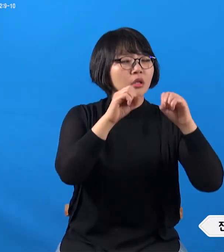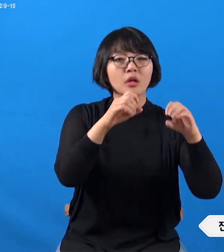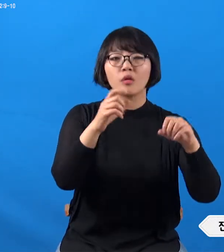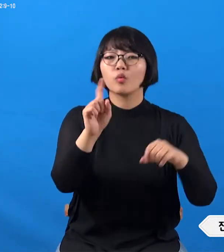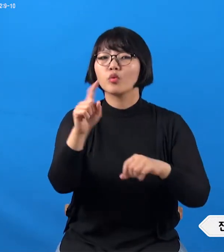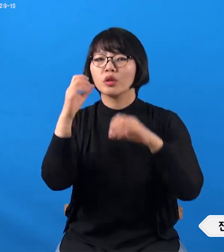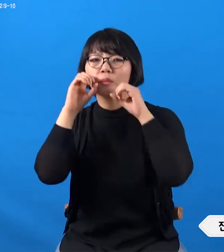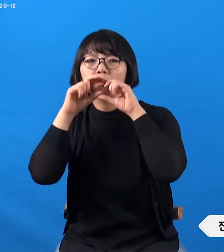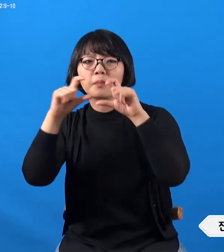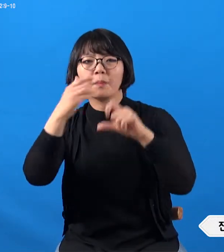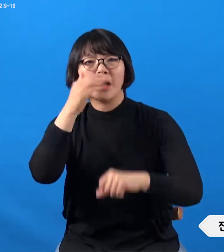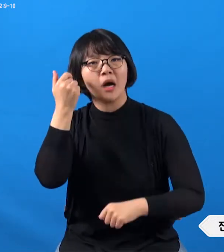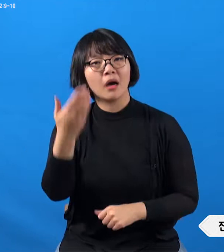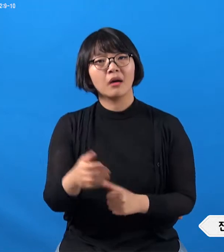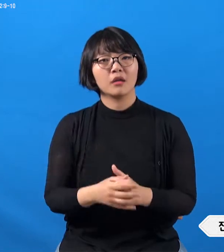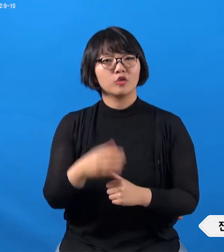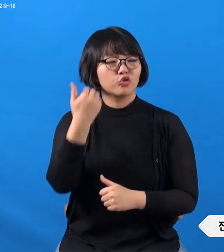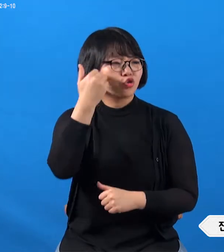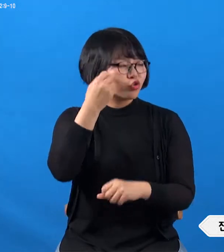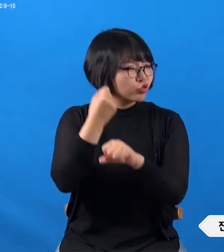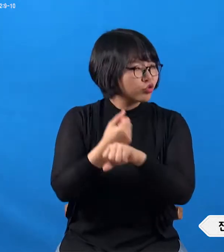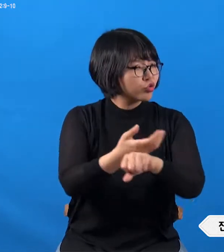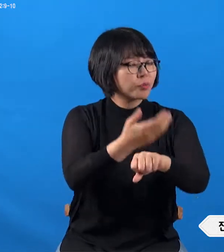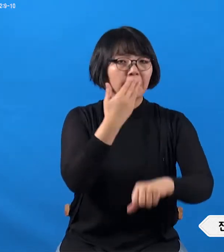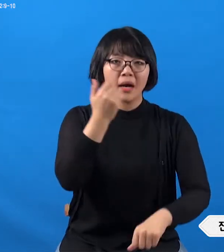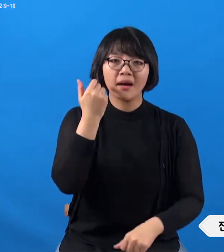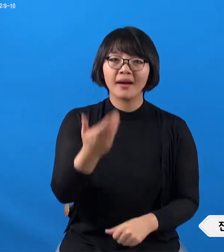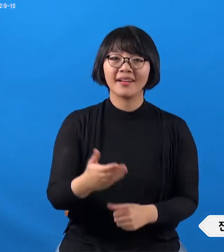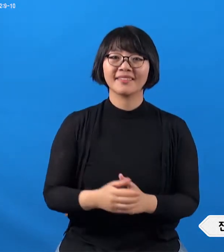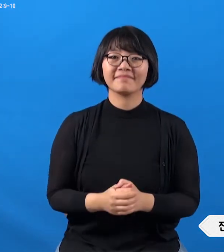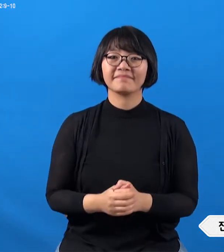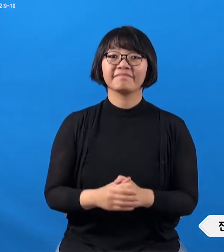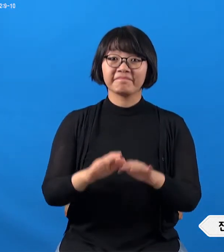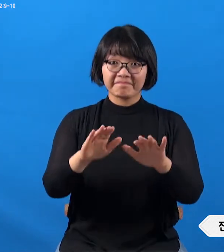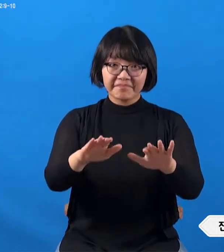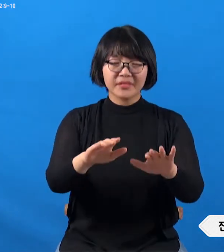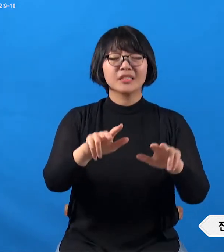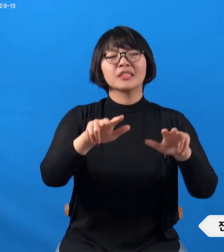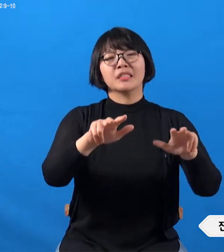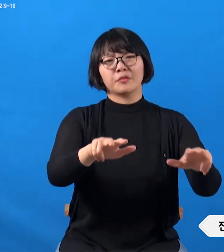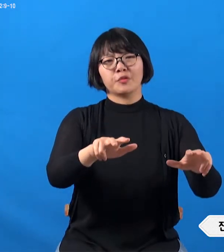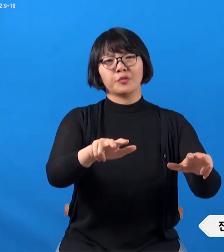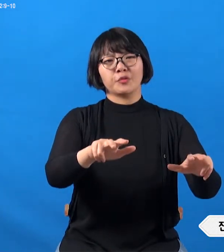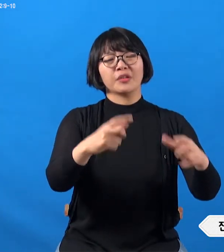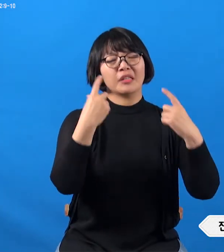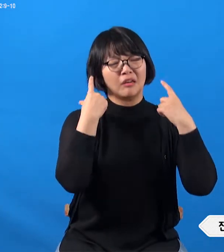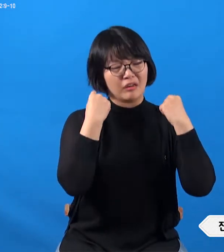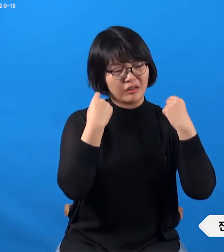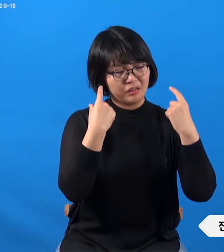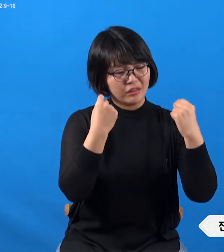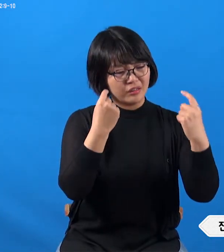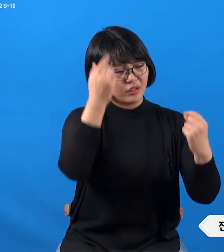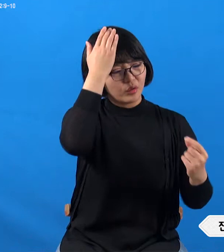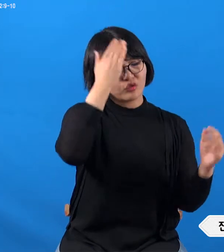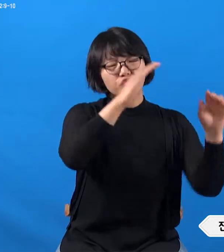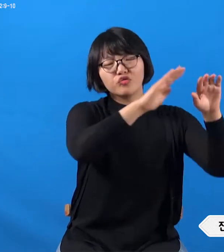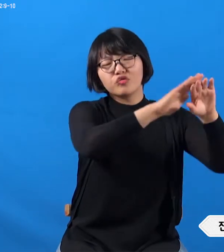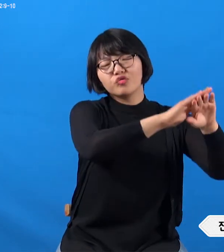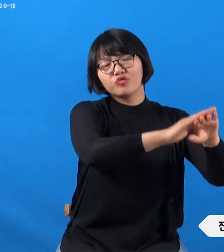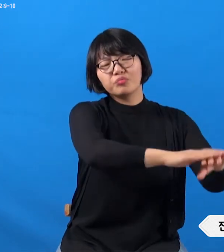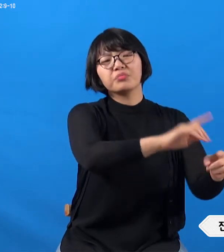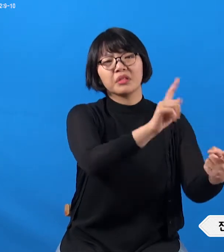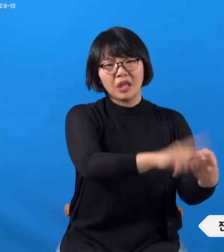있습니까? 누구에게 전달해야 합니까? 바로 여전히 어둠 가운데 있는 자들을